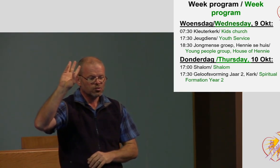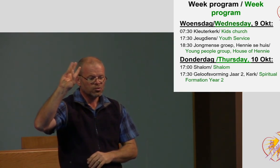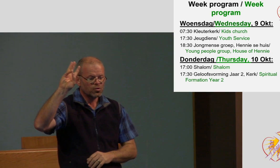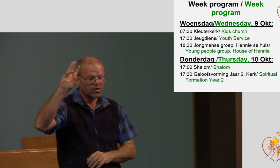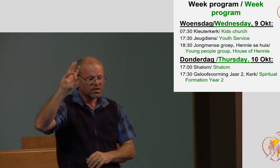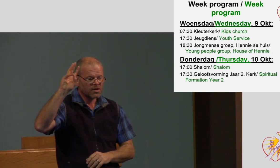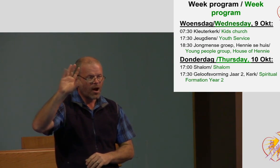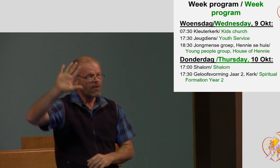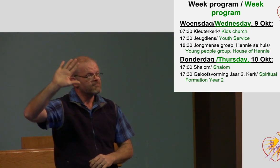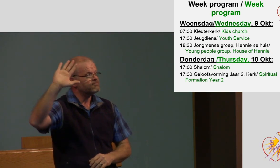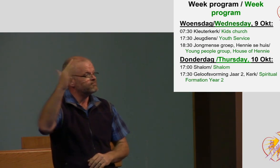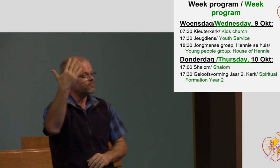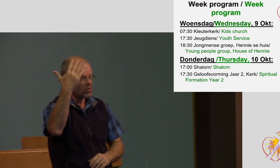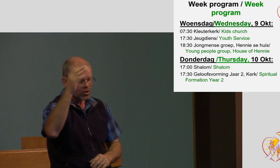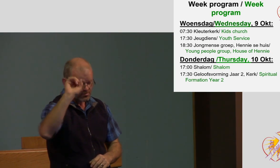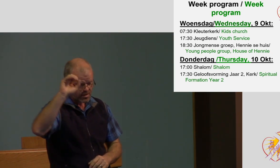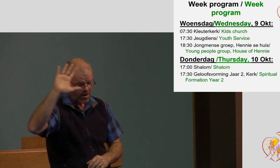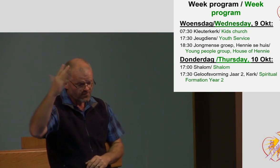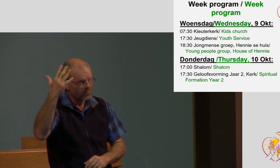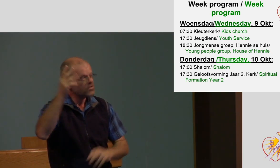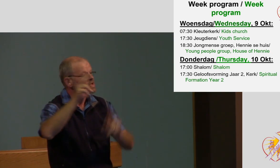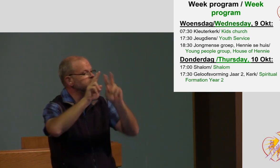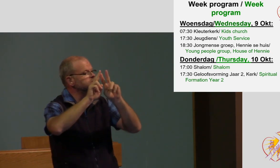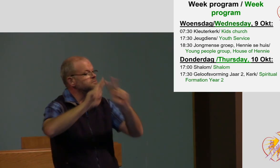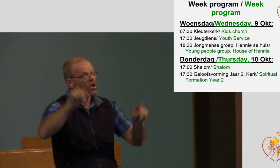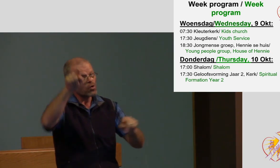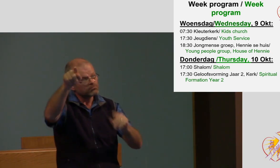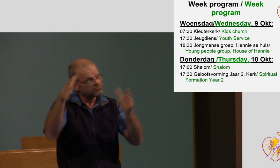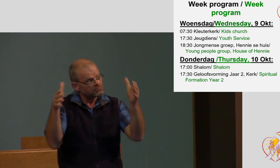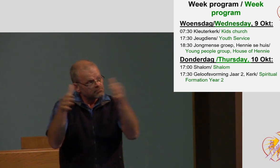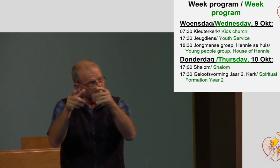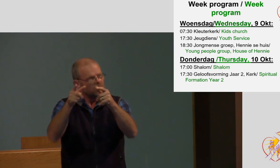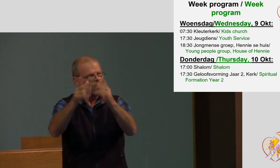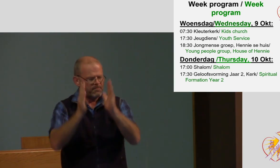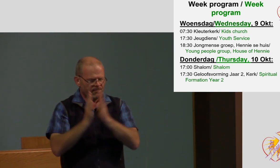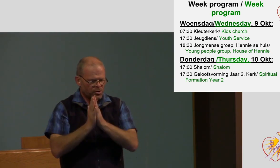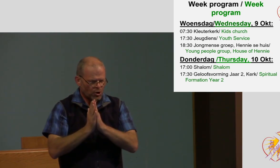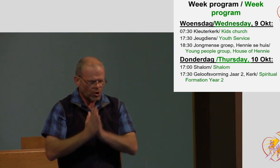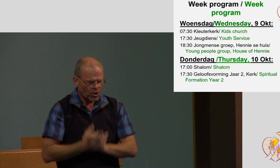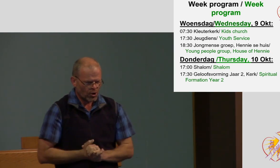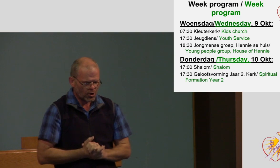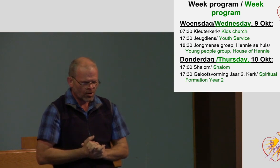En donderdag 5:00 Shalom biduur.